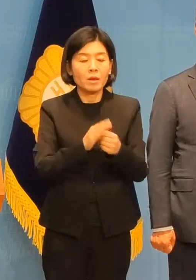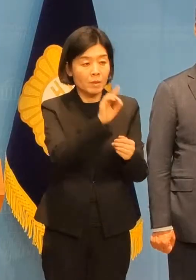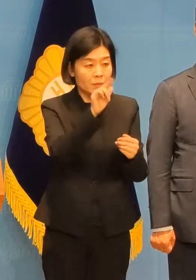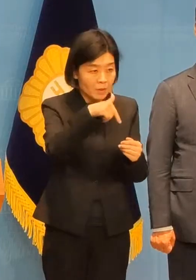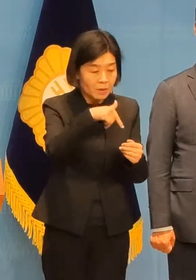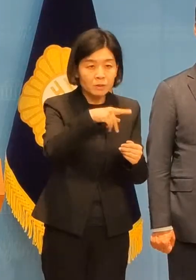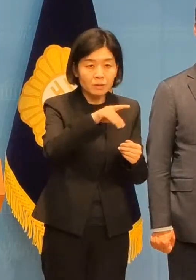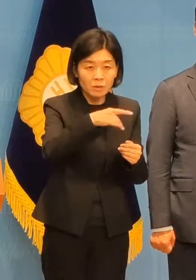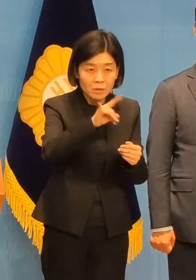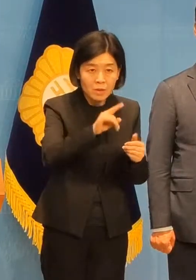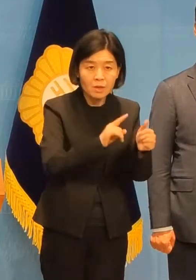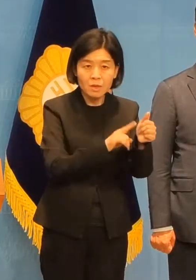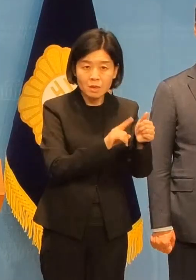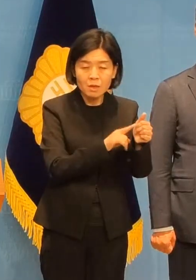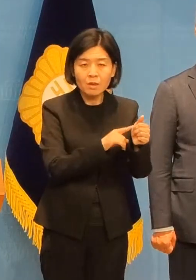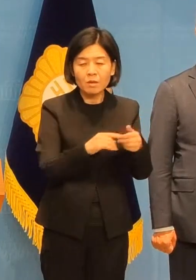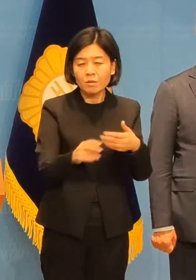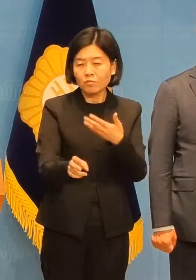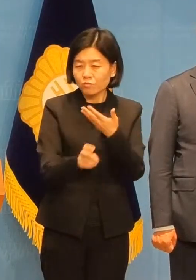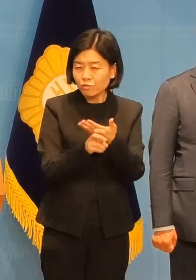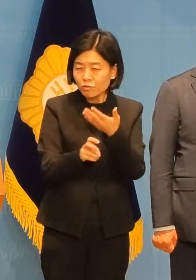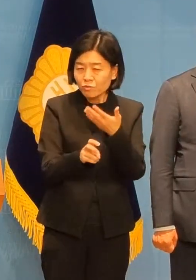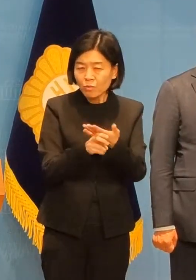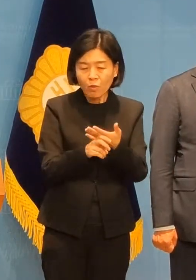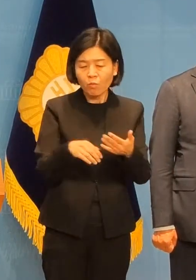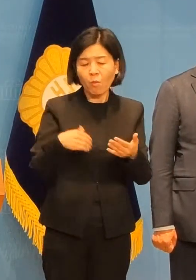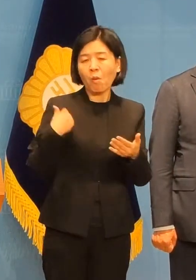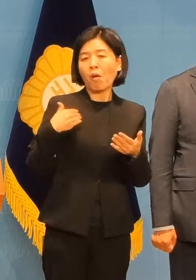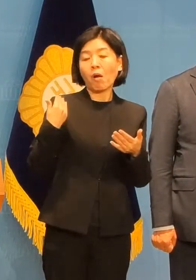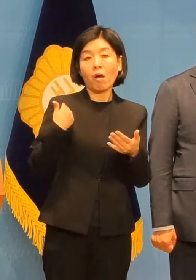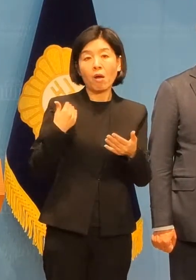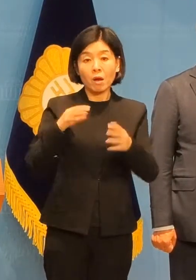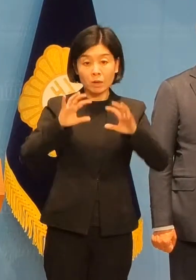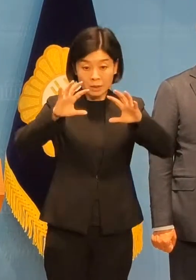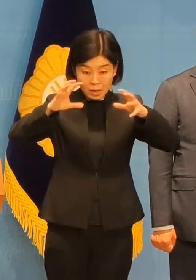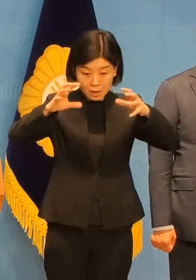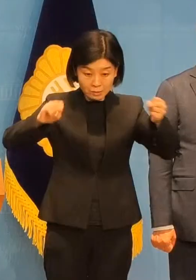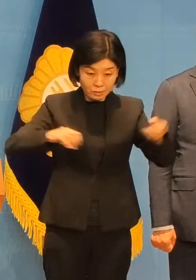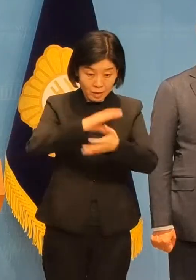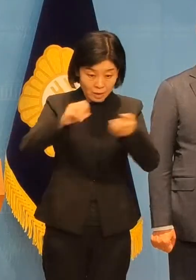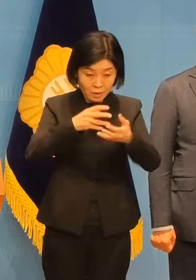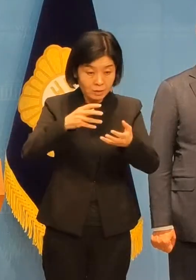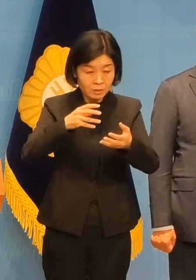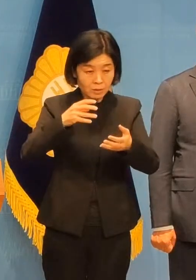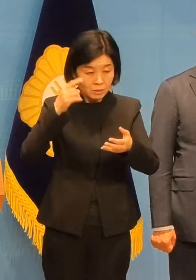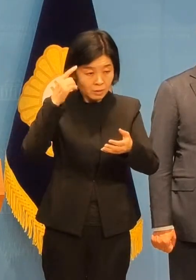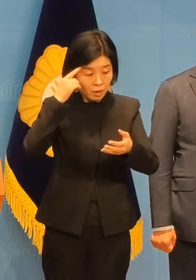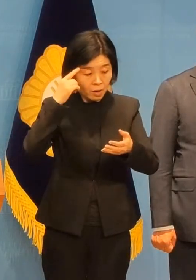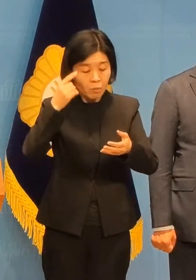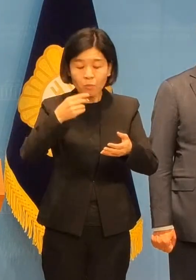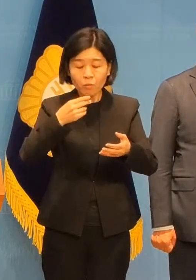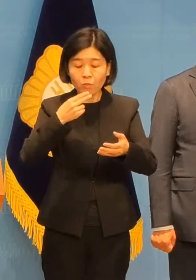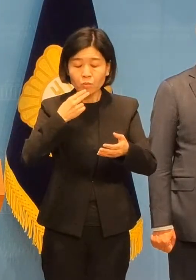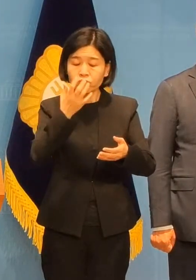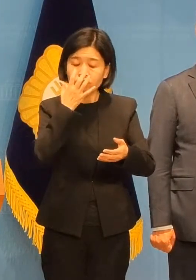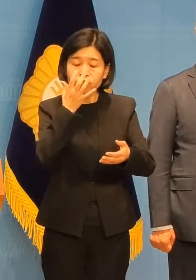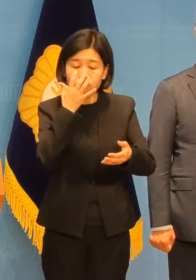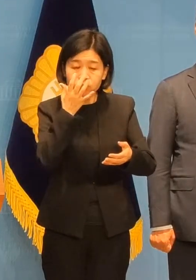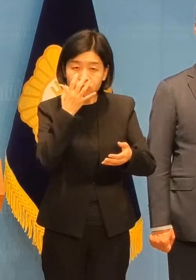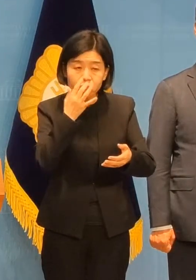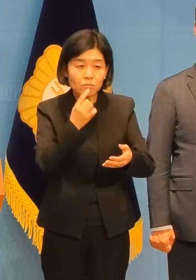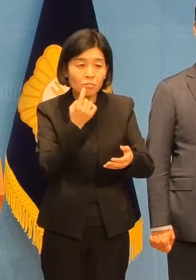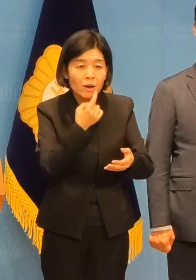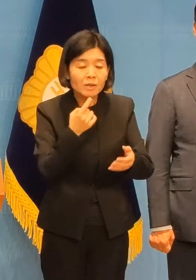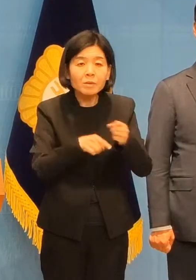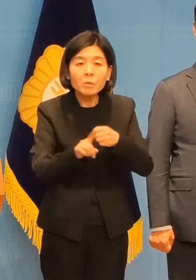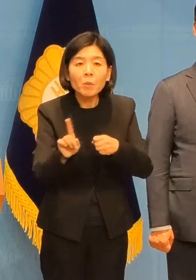전 장관이 불법 계엄임을 몰랐다, 내란임을 인식하기 어려웠다라고 주장하는 논리는 결국 그 위의